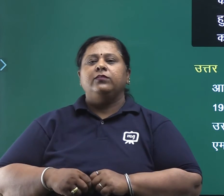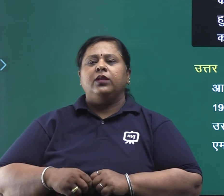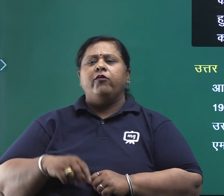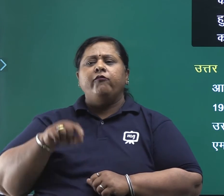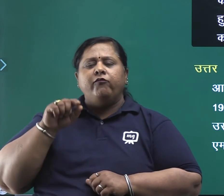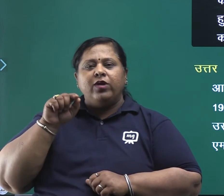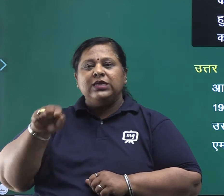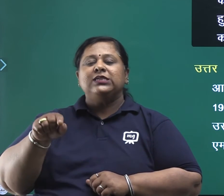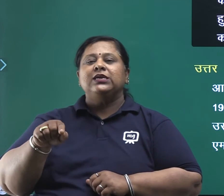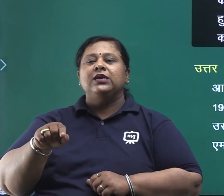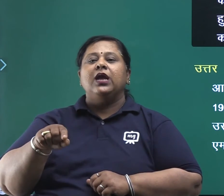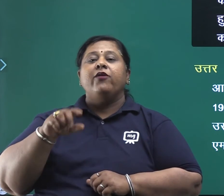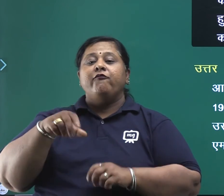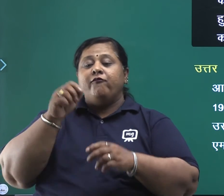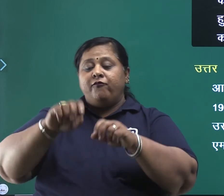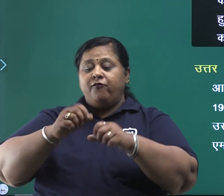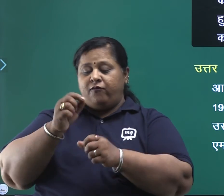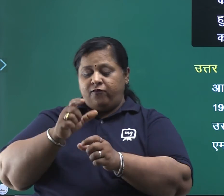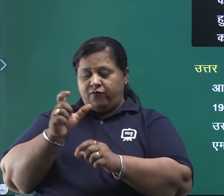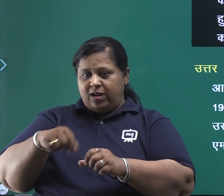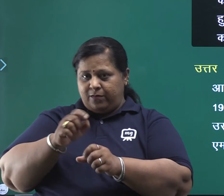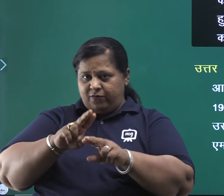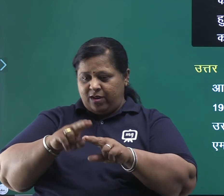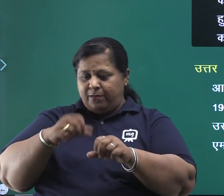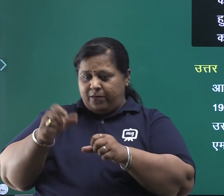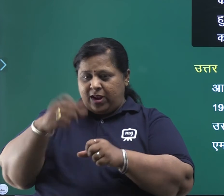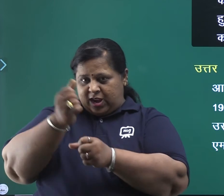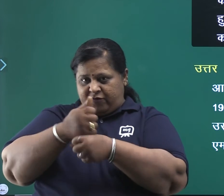वह इसके फिल्मकार कौन थे?